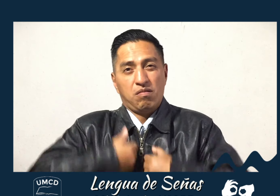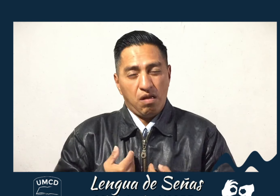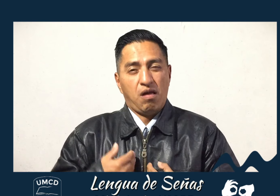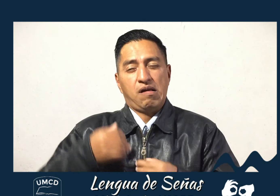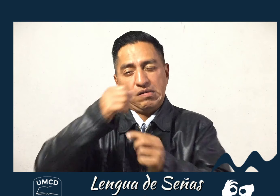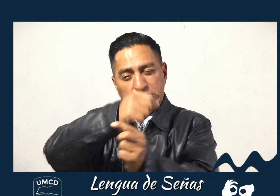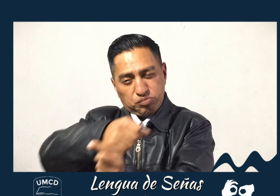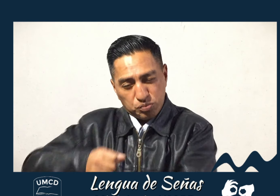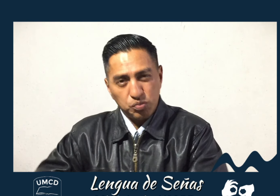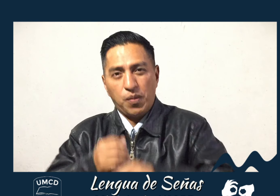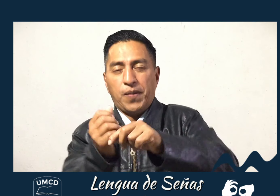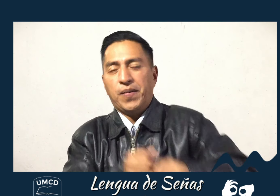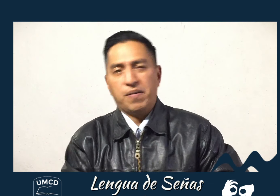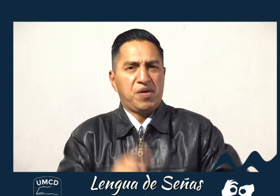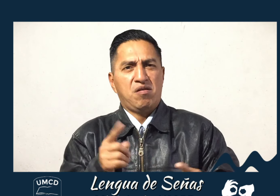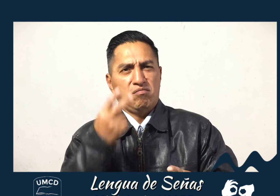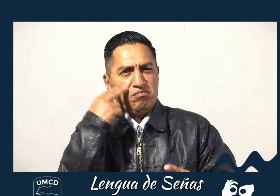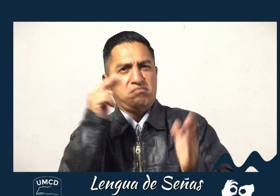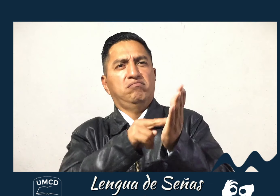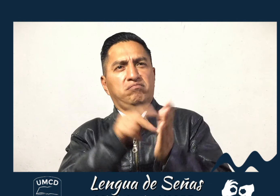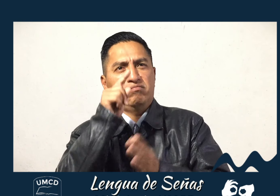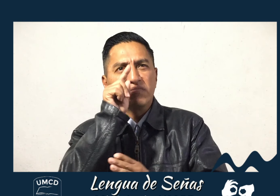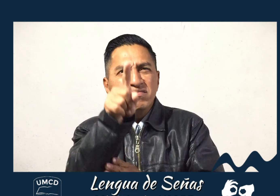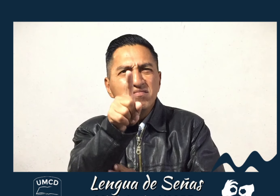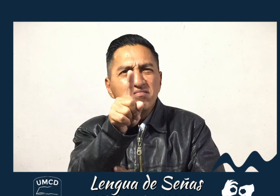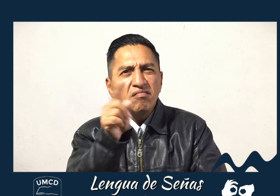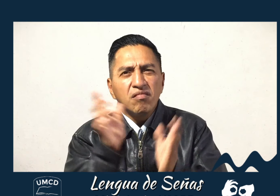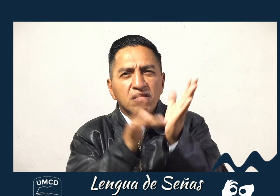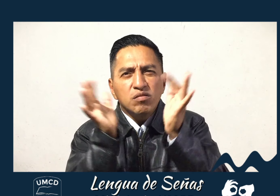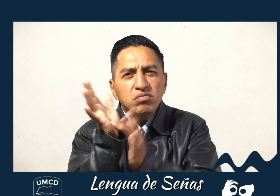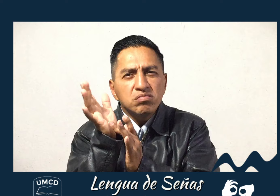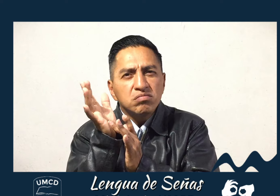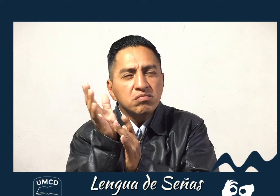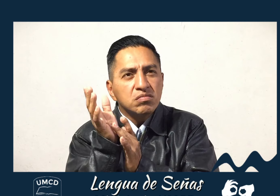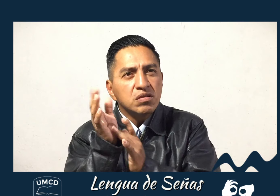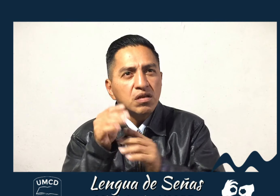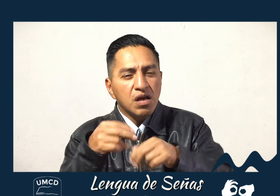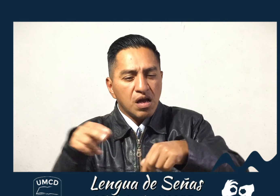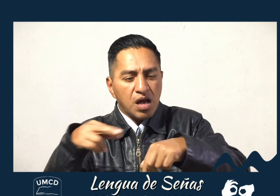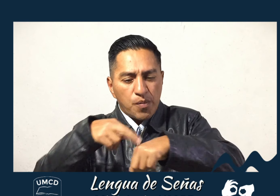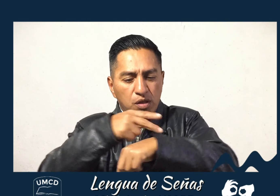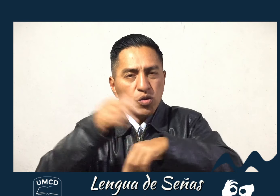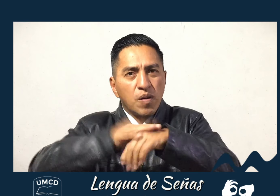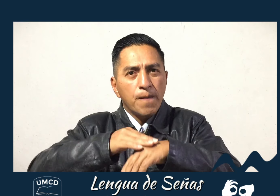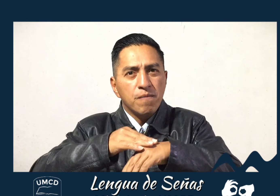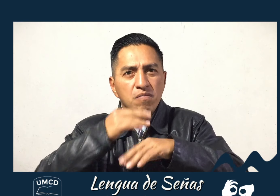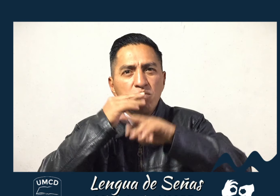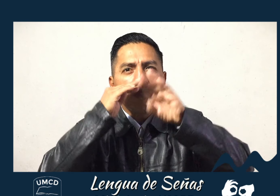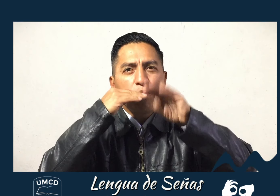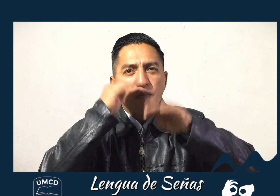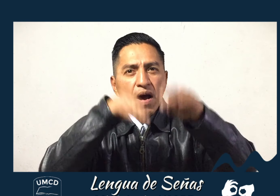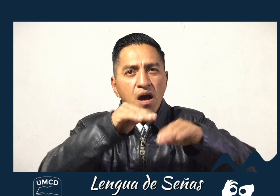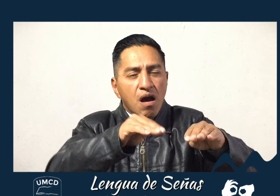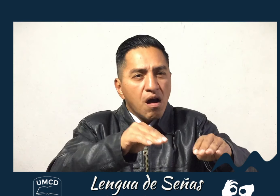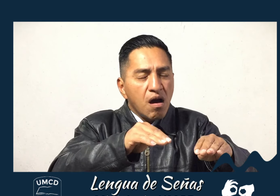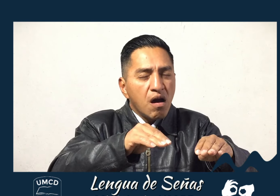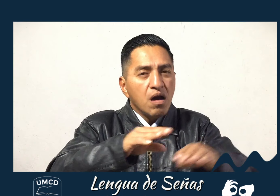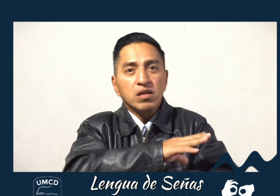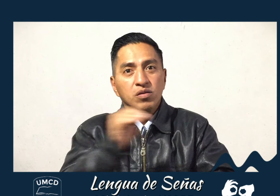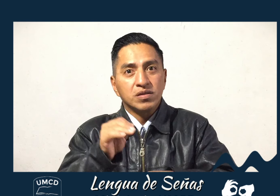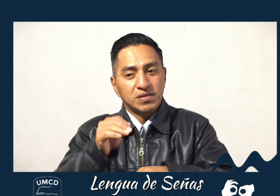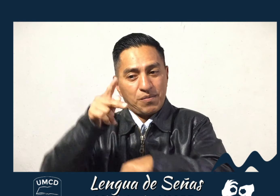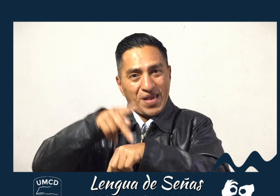de un momento a otro ellos notaron que Jesús se acercaba hacia ellos caminando sobre el mar. Y cuando Pedro vio